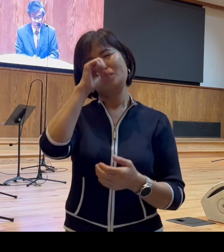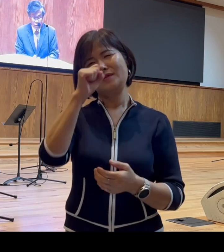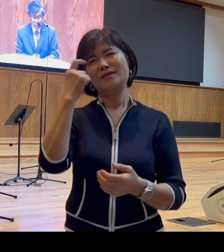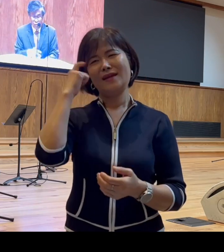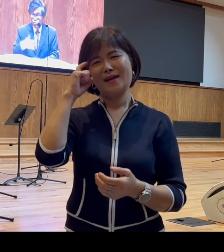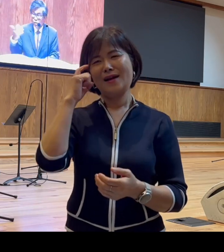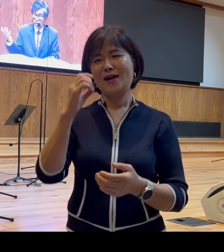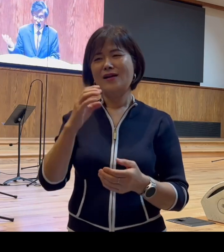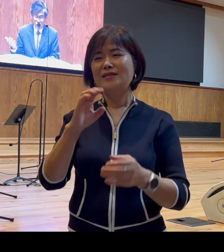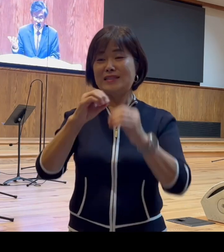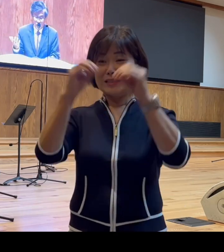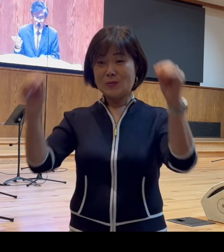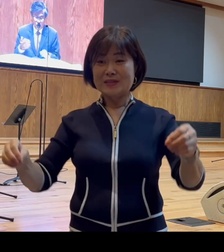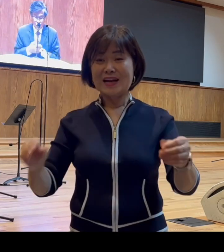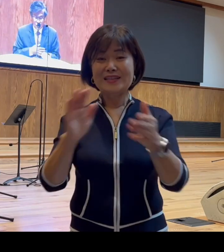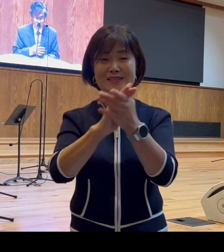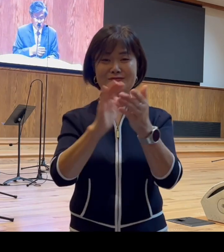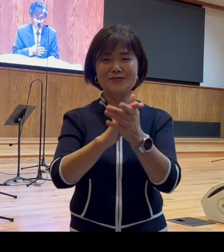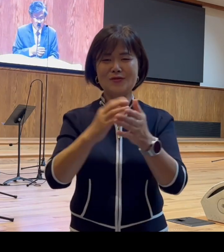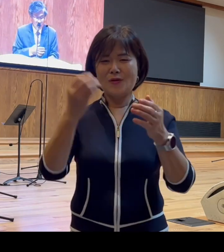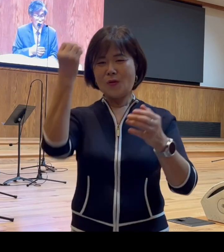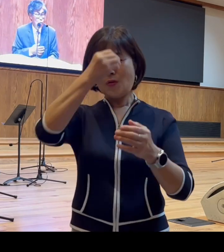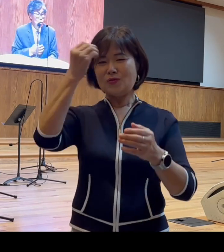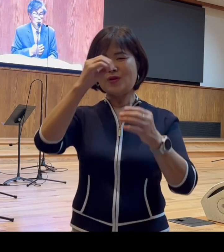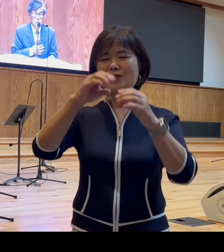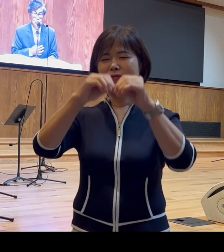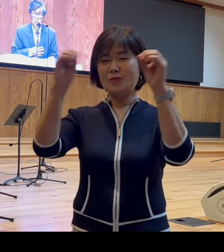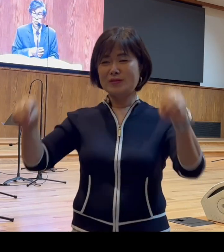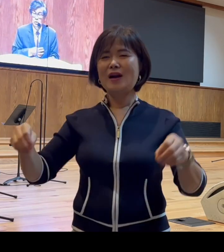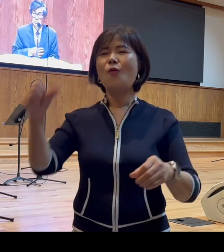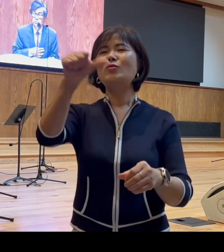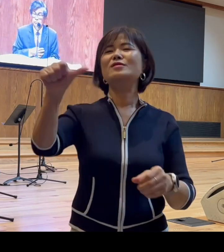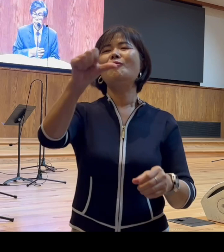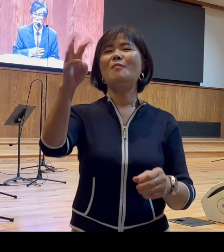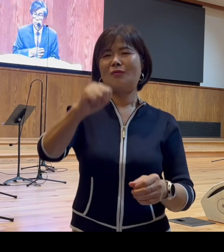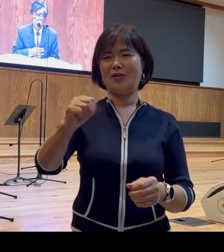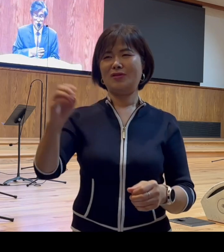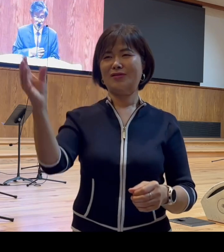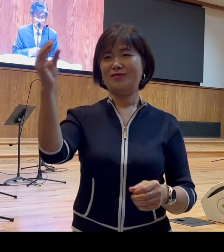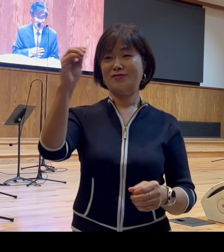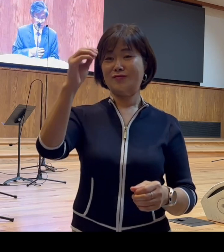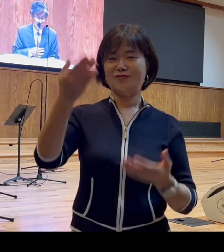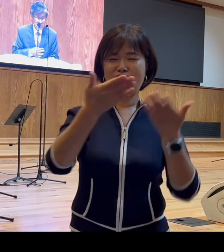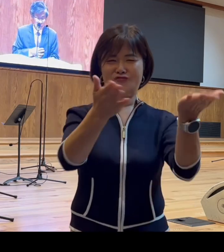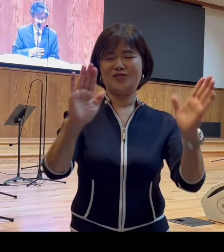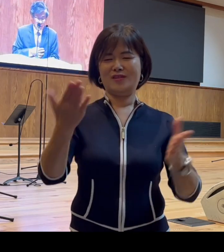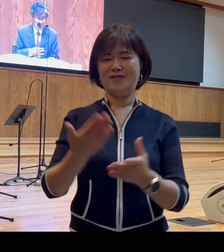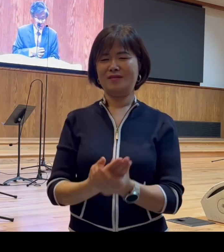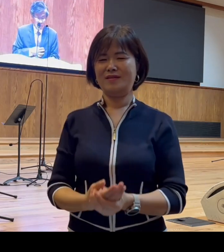생기지 않을까요? 초등학교 동창들이 1억씩 나눠주고 고등학교 동창에게 5천만 원씩 줬어요.